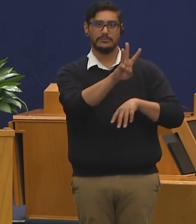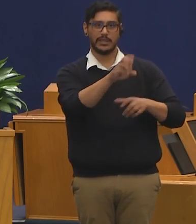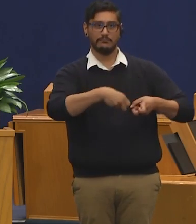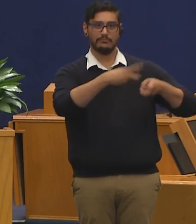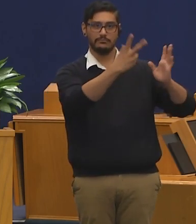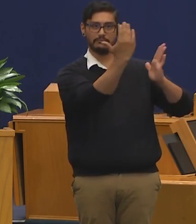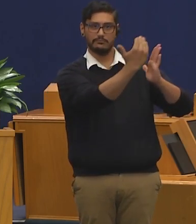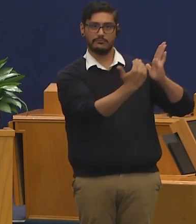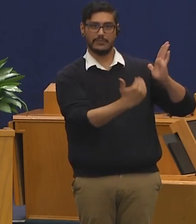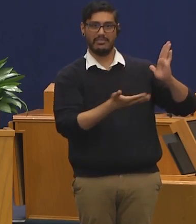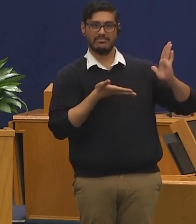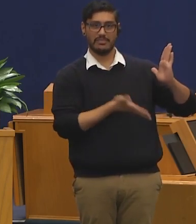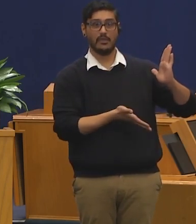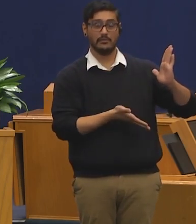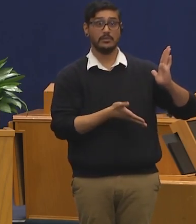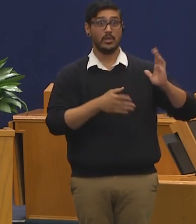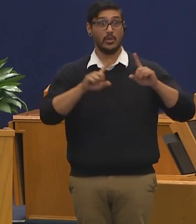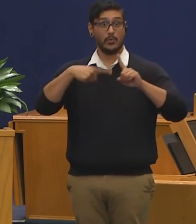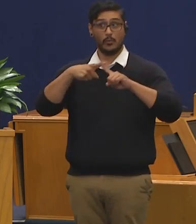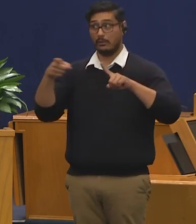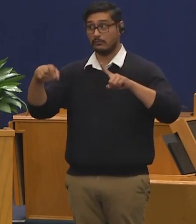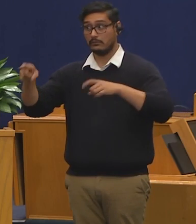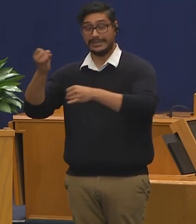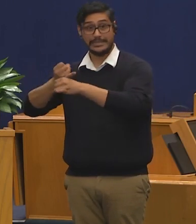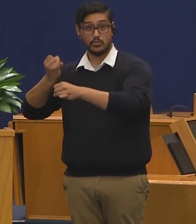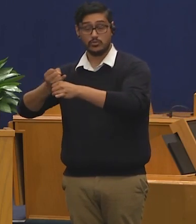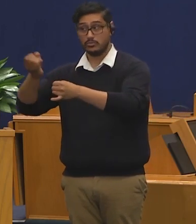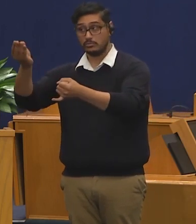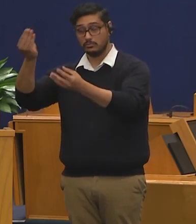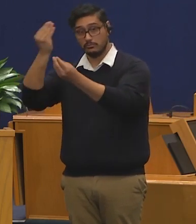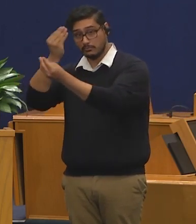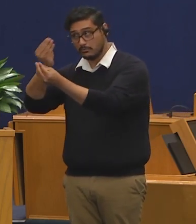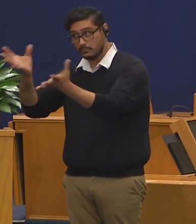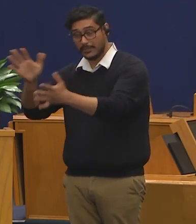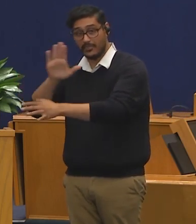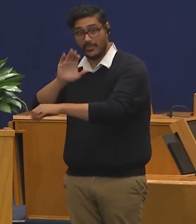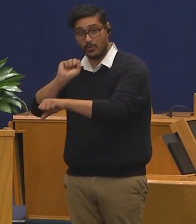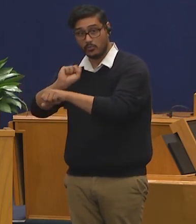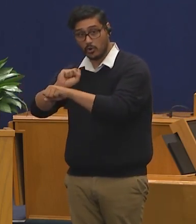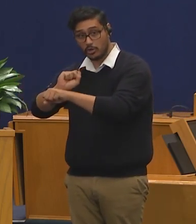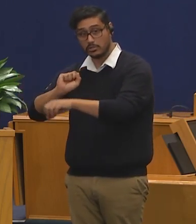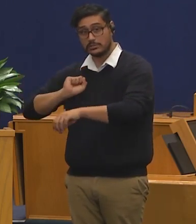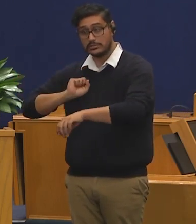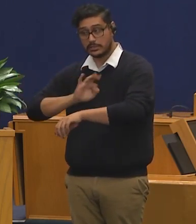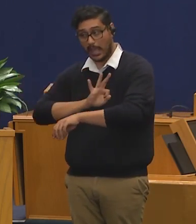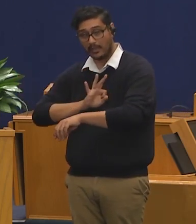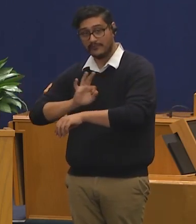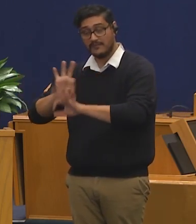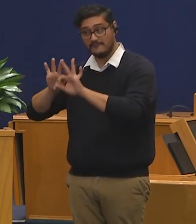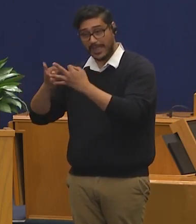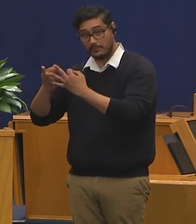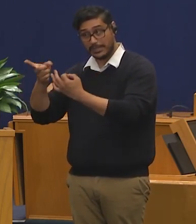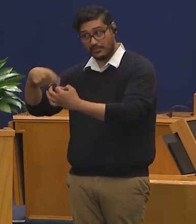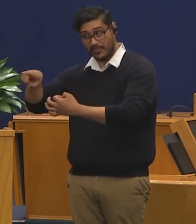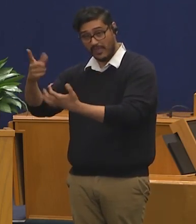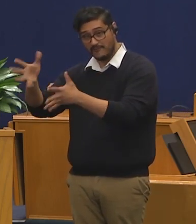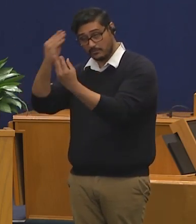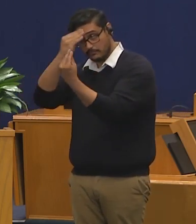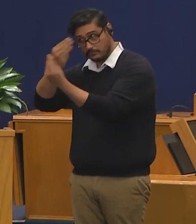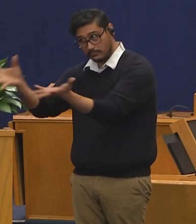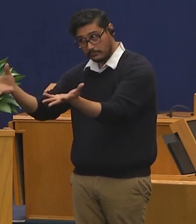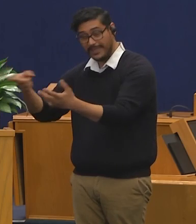una vez que han notificado a todos las personales que trabajan, los empleados, los residentes y las familias.